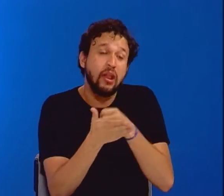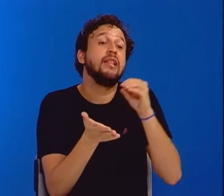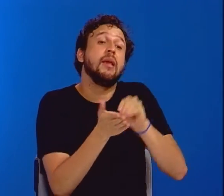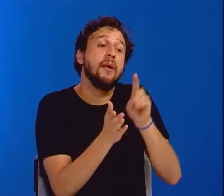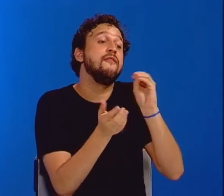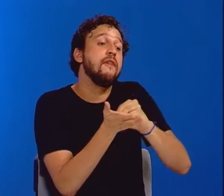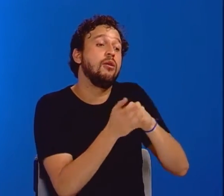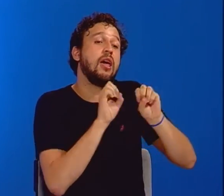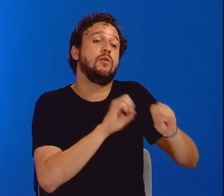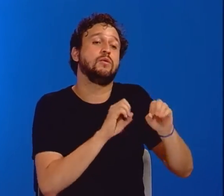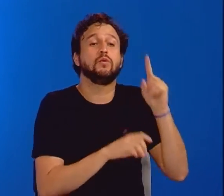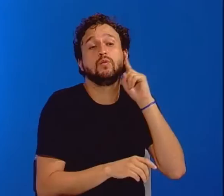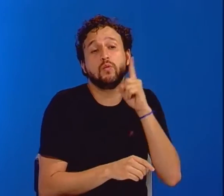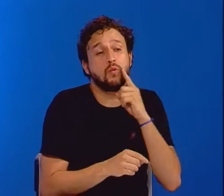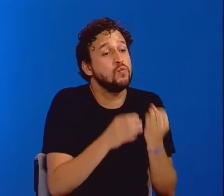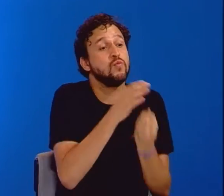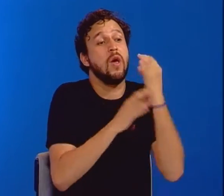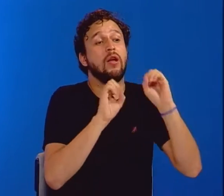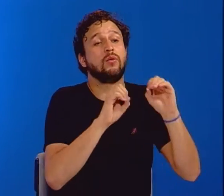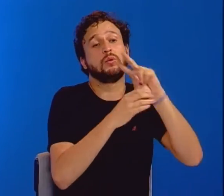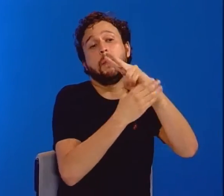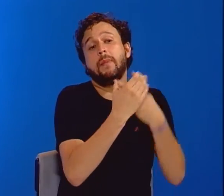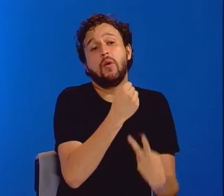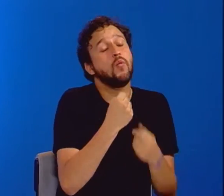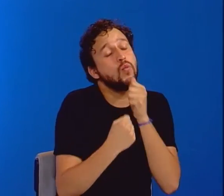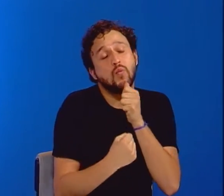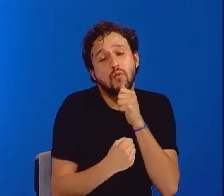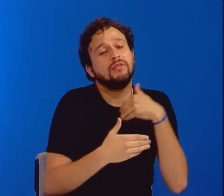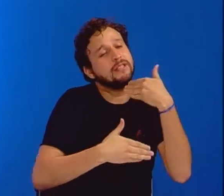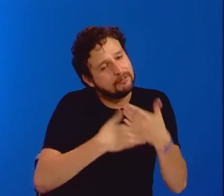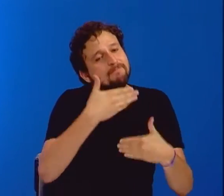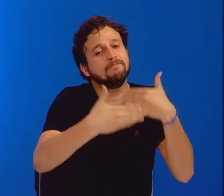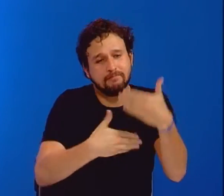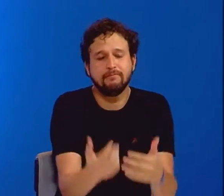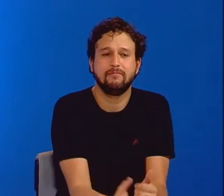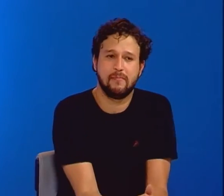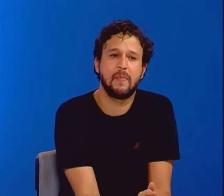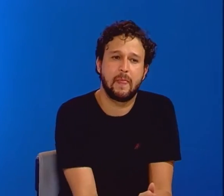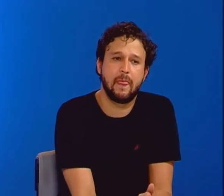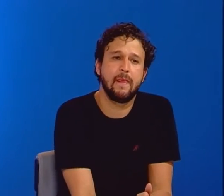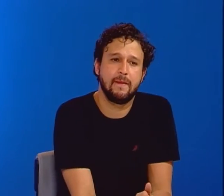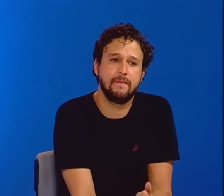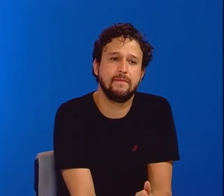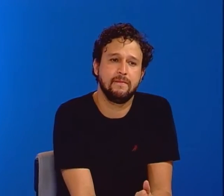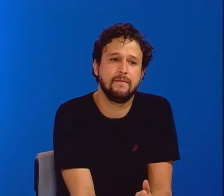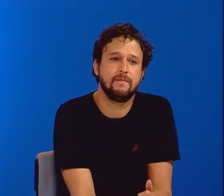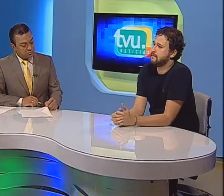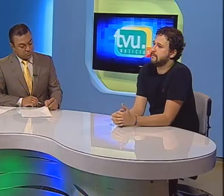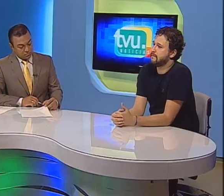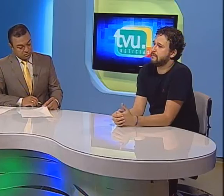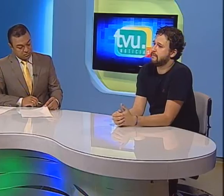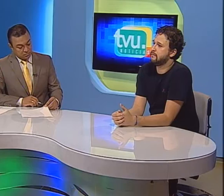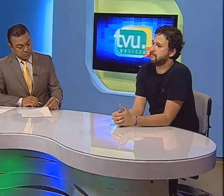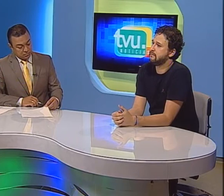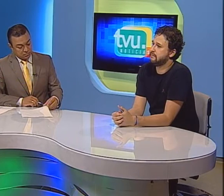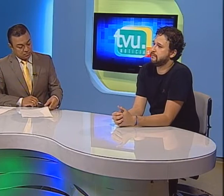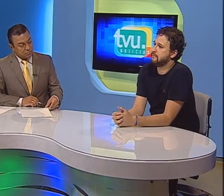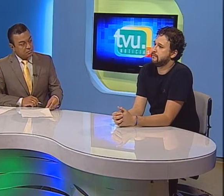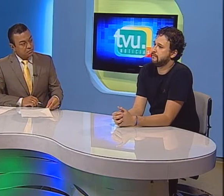pronta já, e a gente continua nessa luta, né? E também a educação de surdos para que seja uma educação bilíngue. Então, a gente